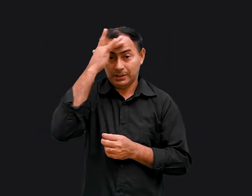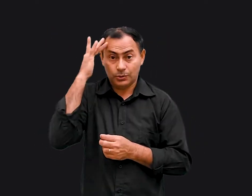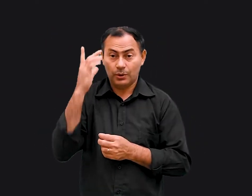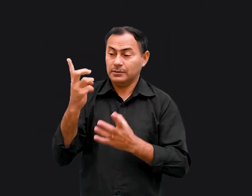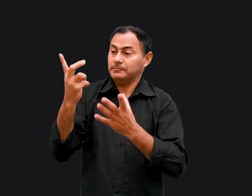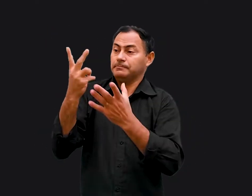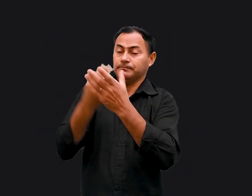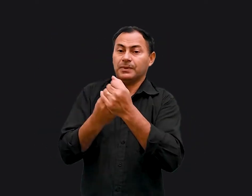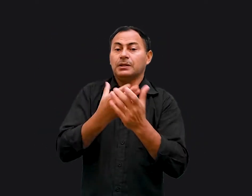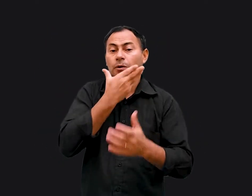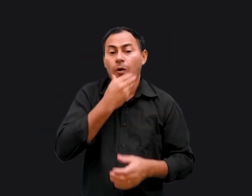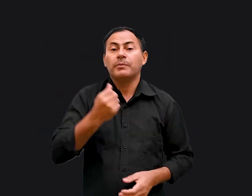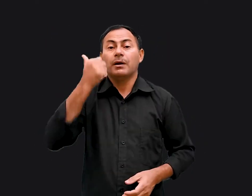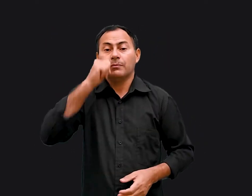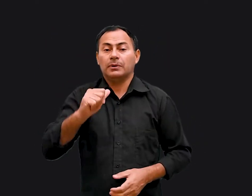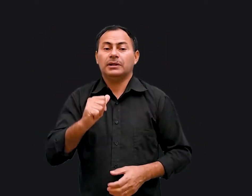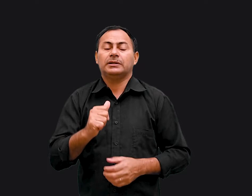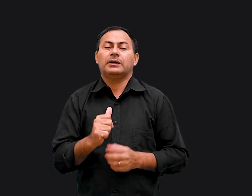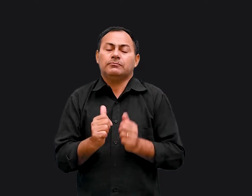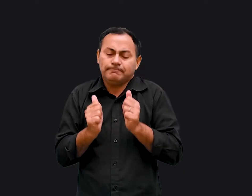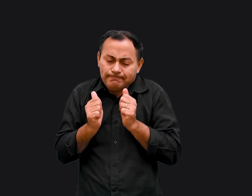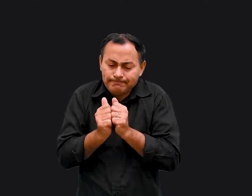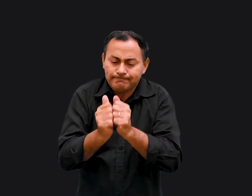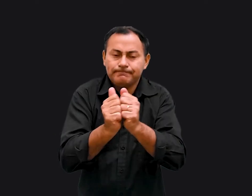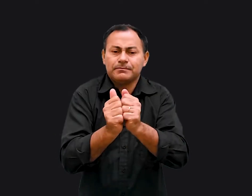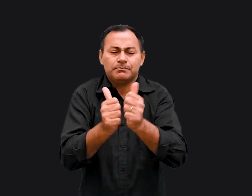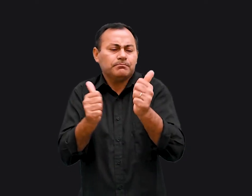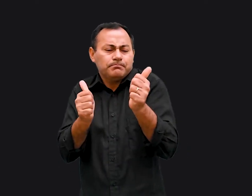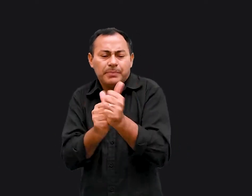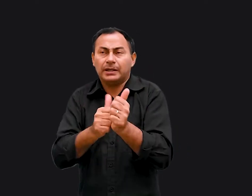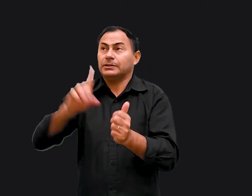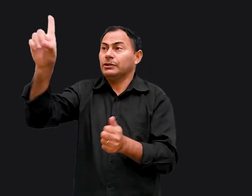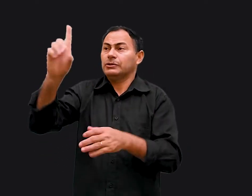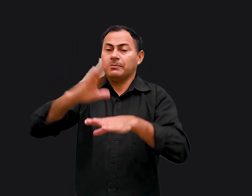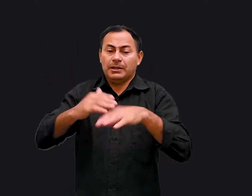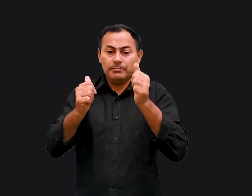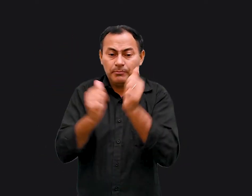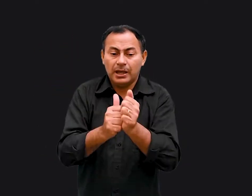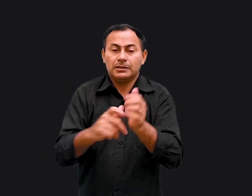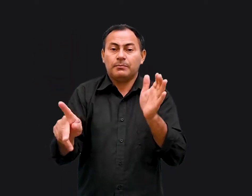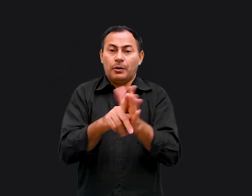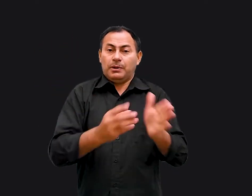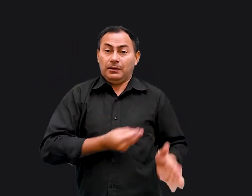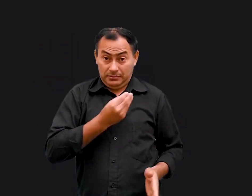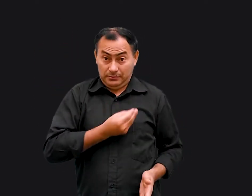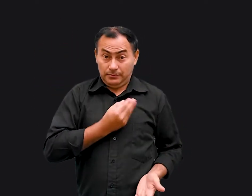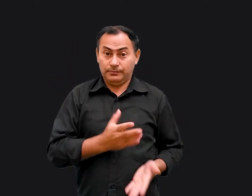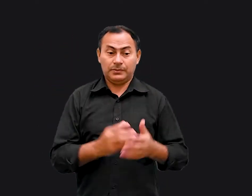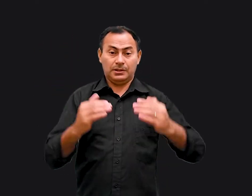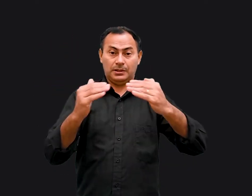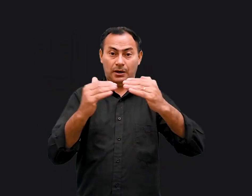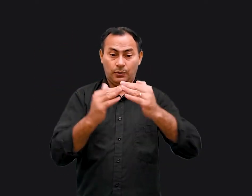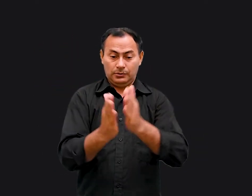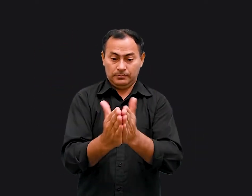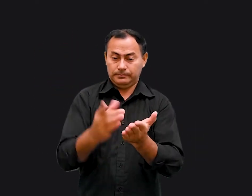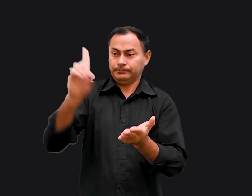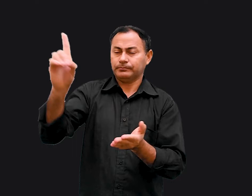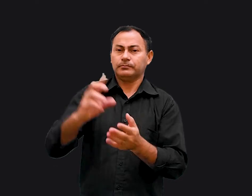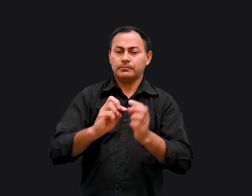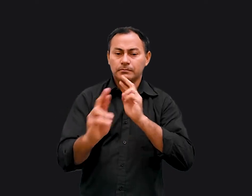esse homem e essa mulher chegarão mais próximos de Deus e mais próximos de si mesmos. De acordo com as Escrituras, no relacionamento